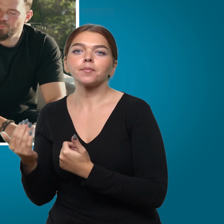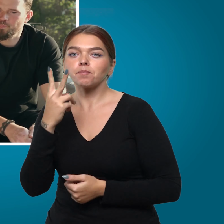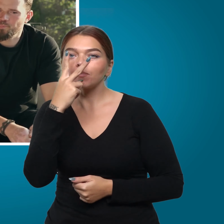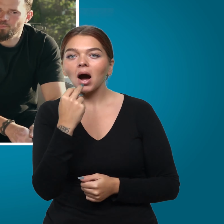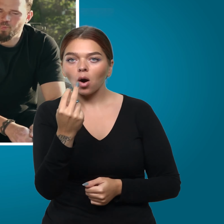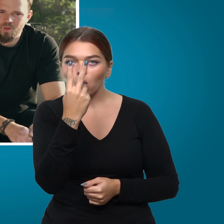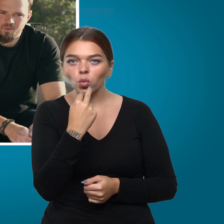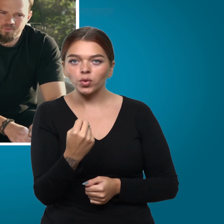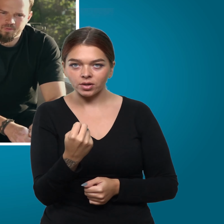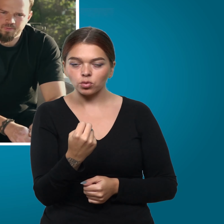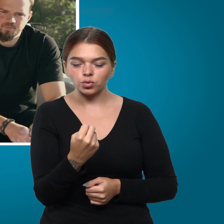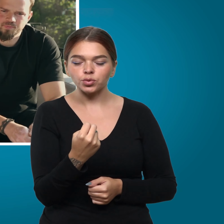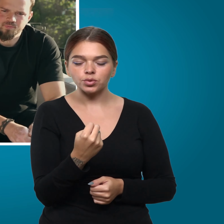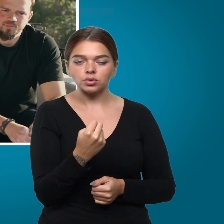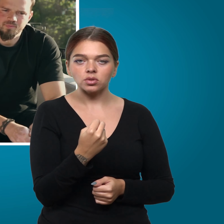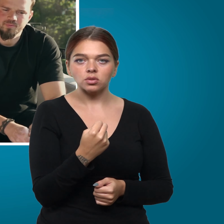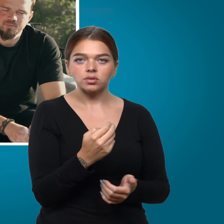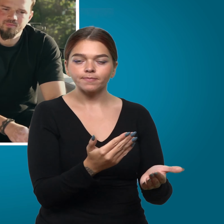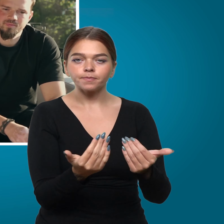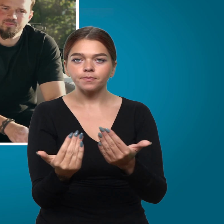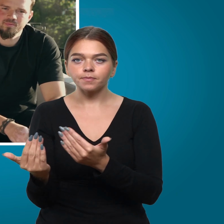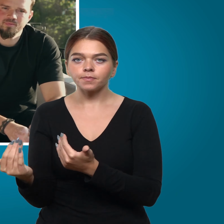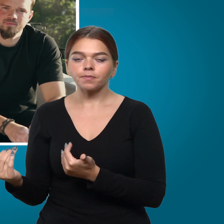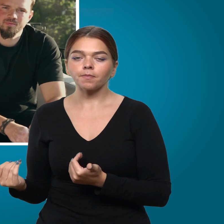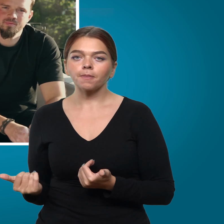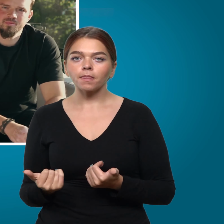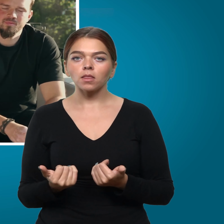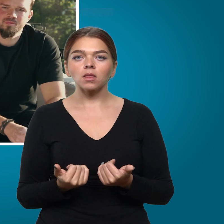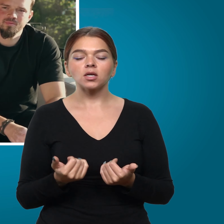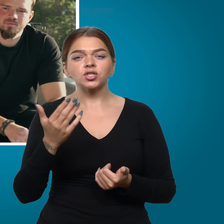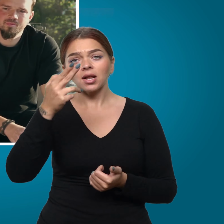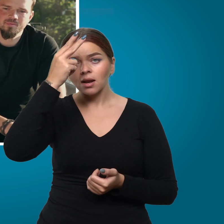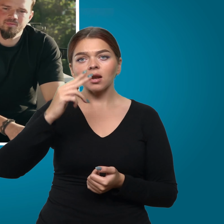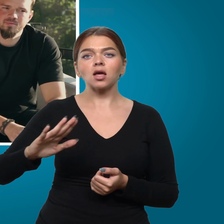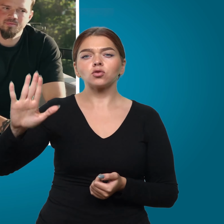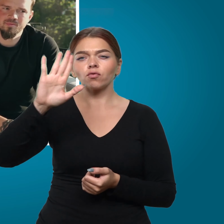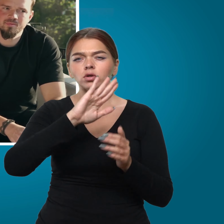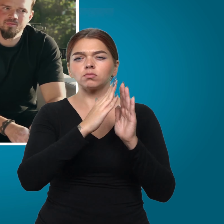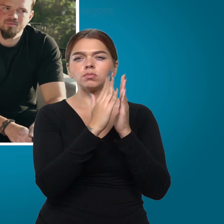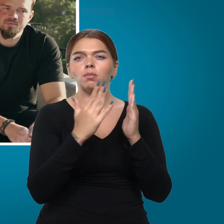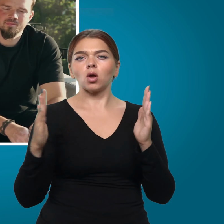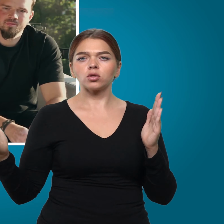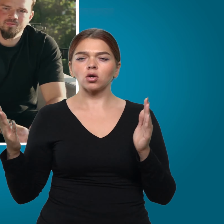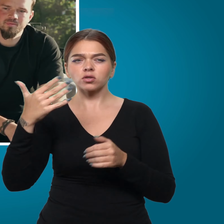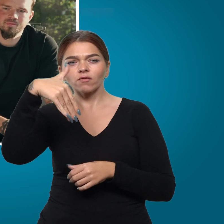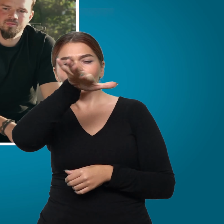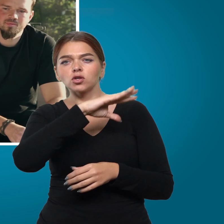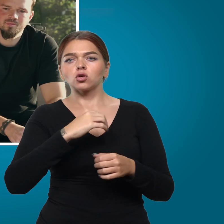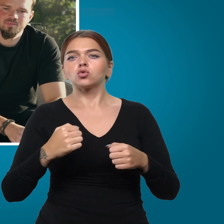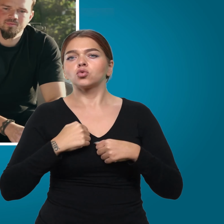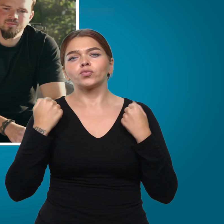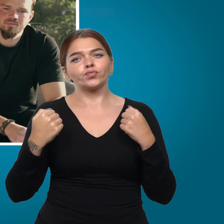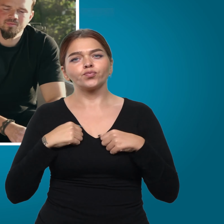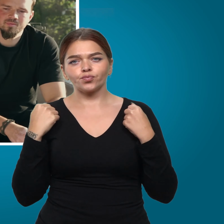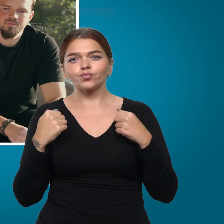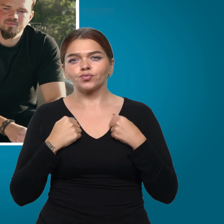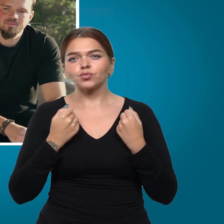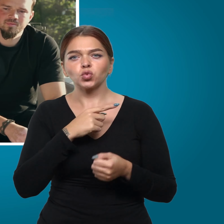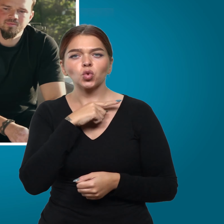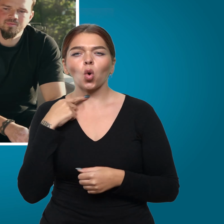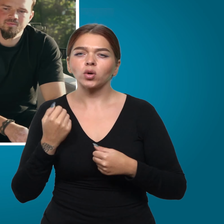tai daug pastangų. Jūs pažiūrėkite aplinkui, vienas projektas, antras projektas, trečias, ketvirtas, pasiūlos labai daug, bet pritraukti vis dar yra